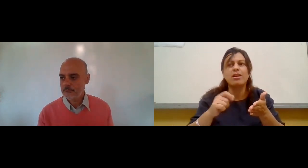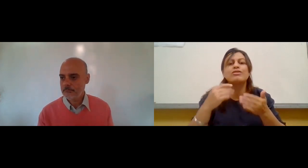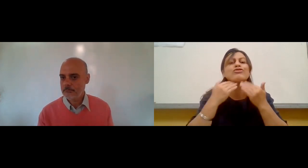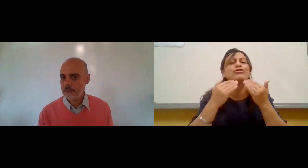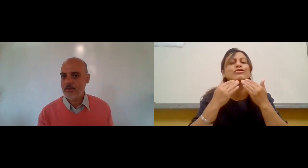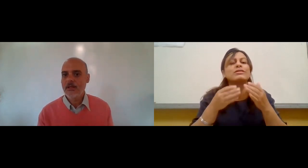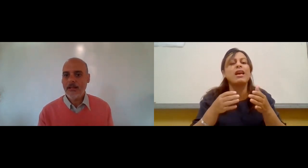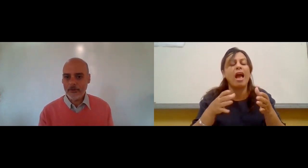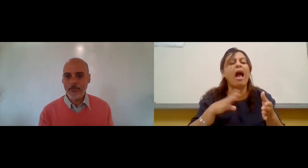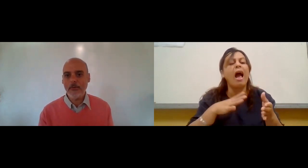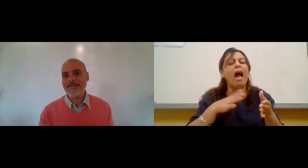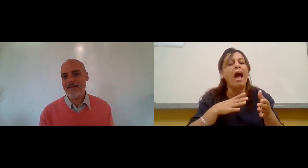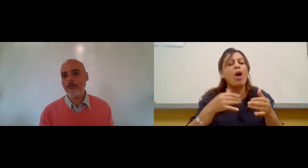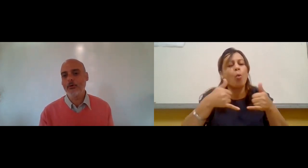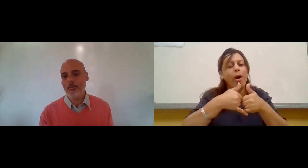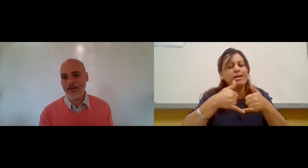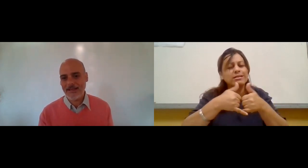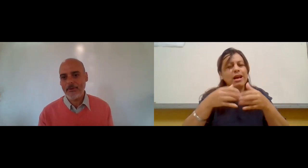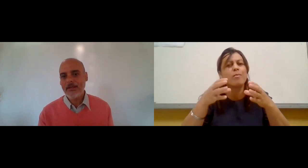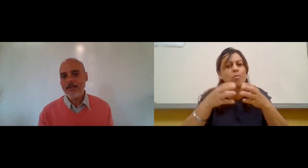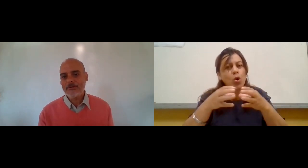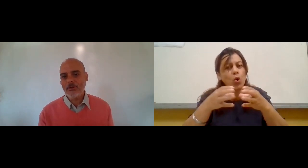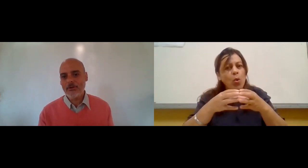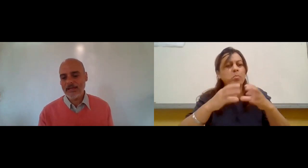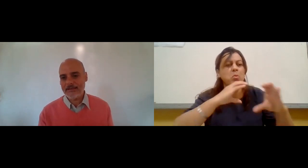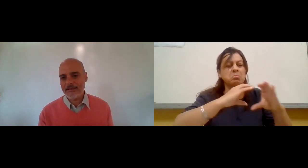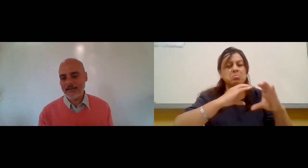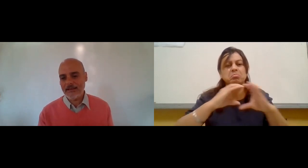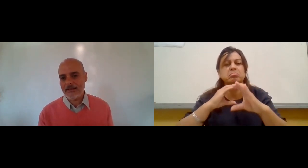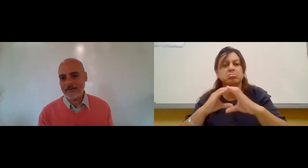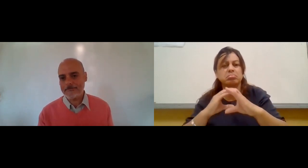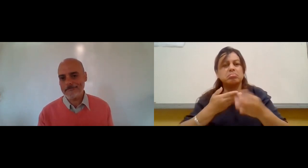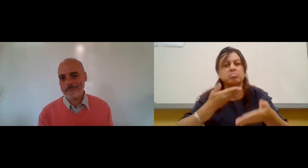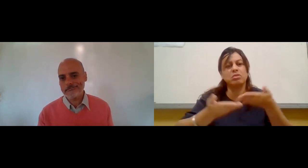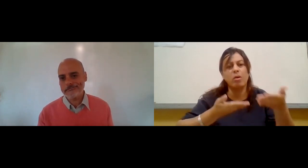algo con respecto a... Hay un grupo de WhatsApp, yo,